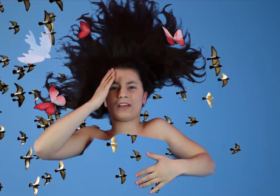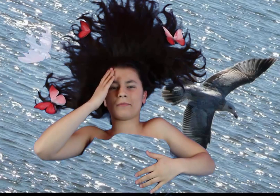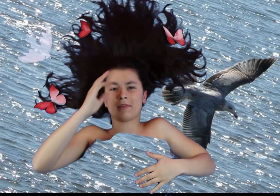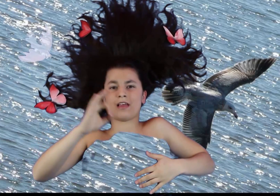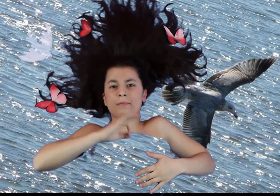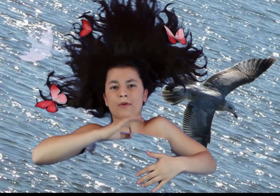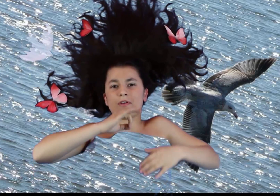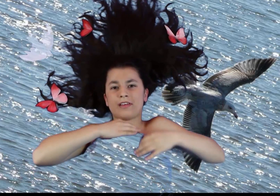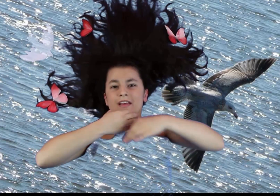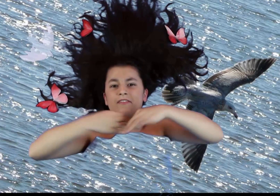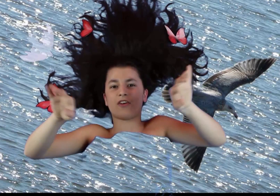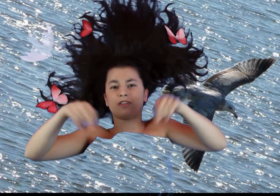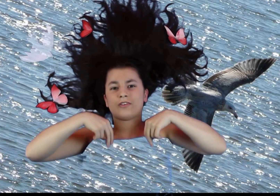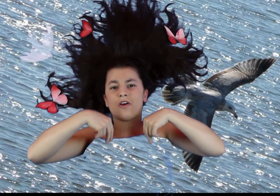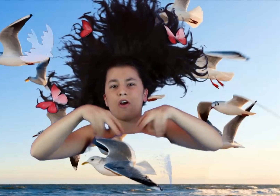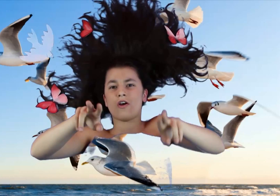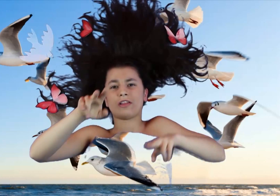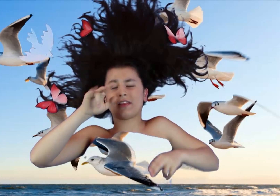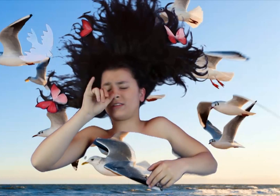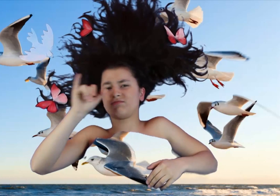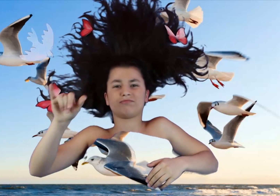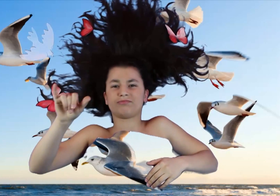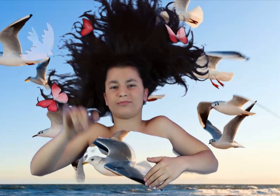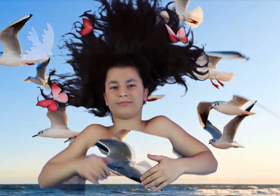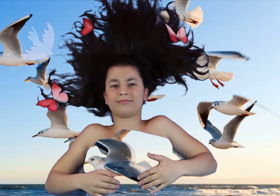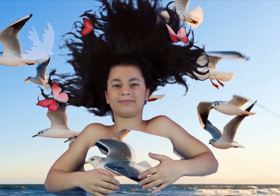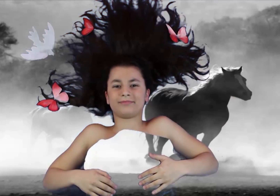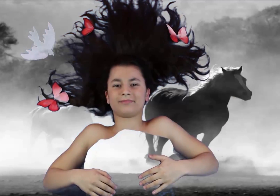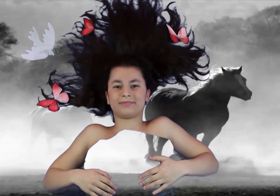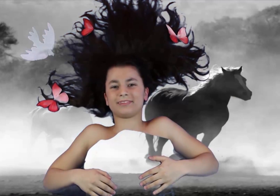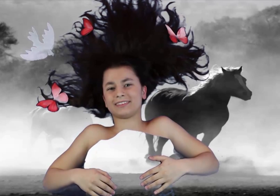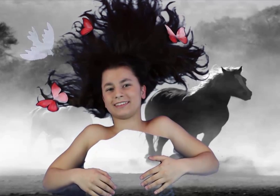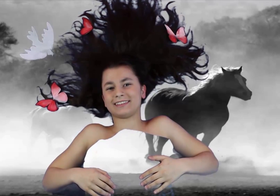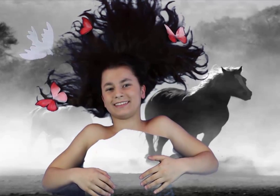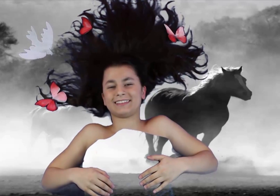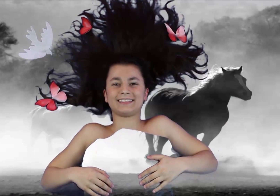kocham i rozumiem, wolności oddać nie umiem.